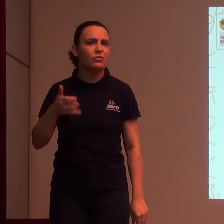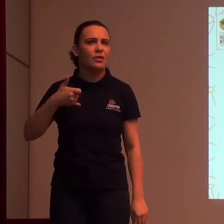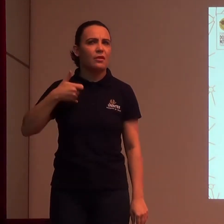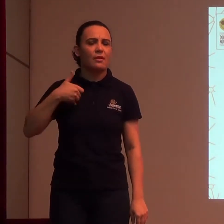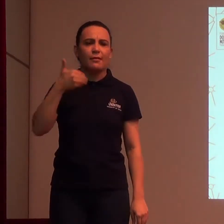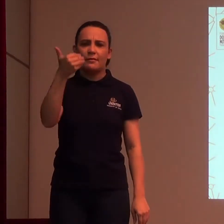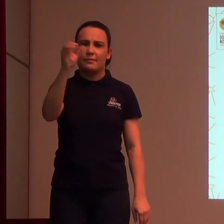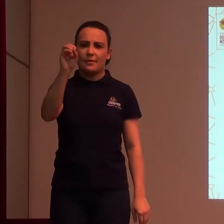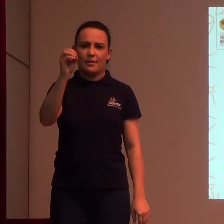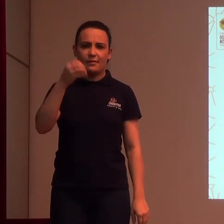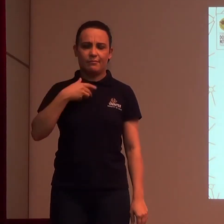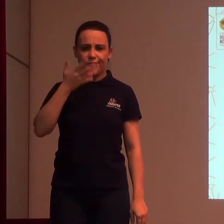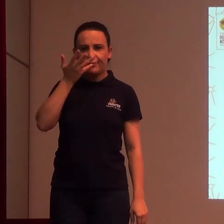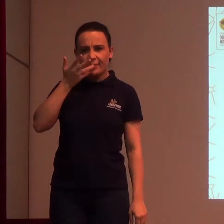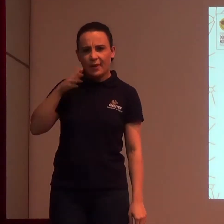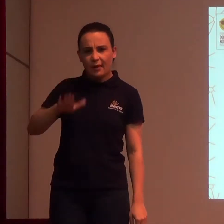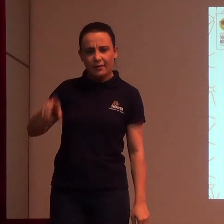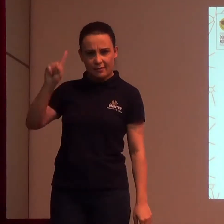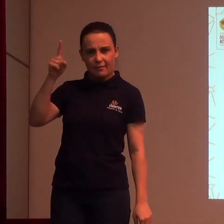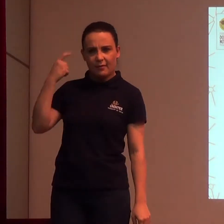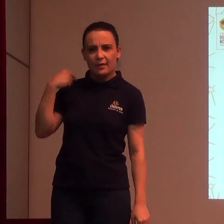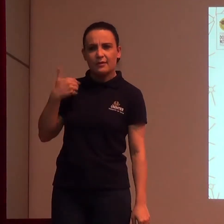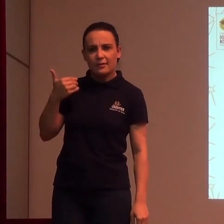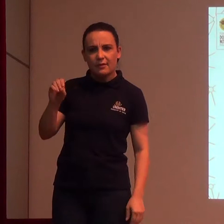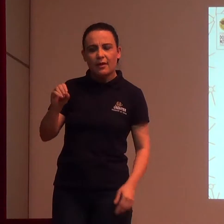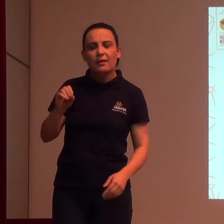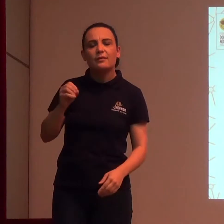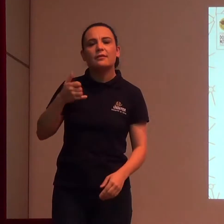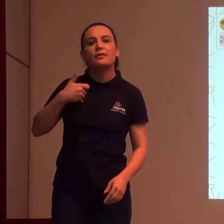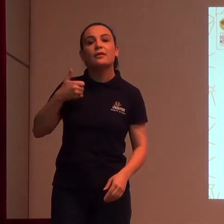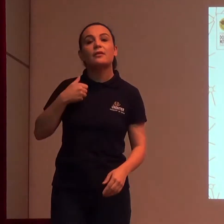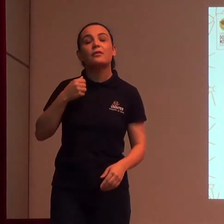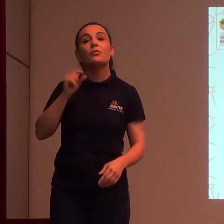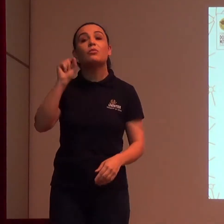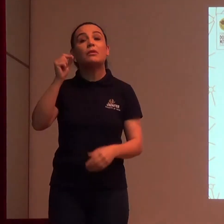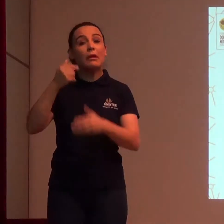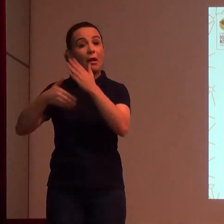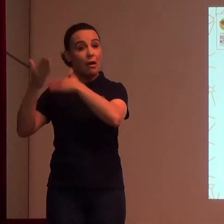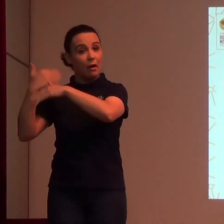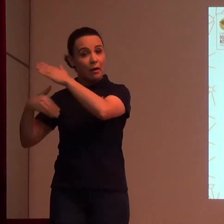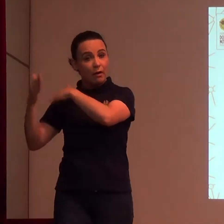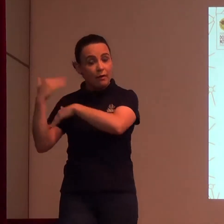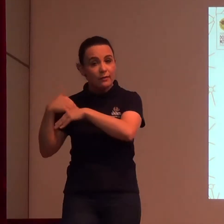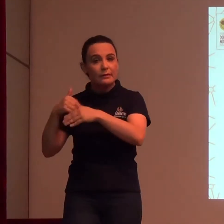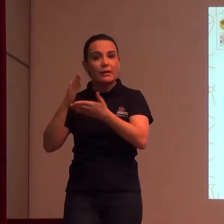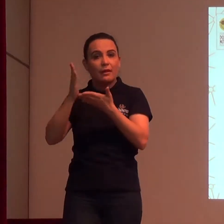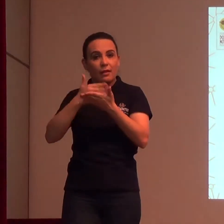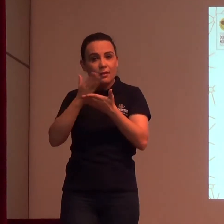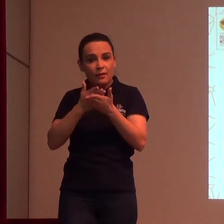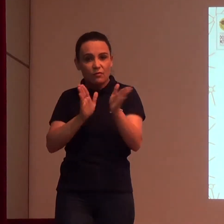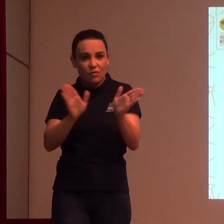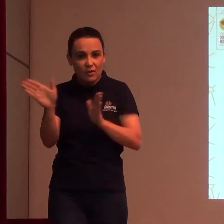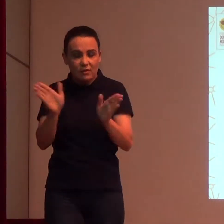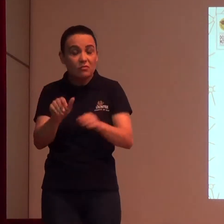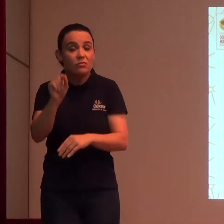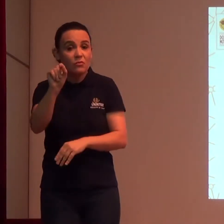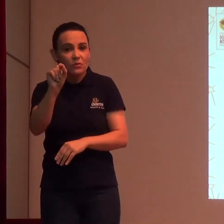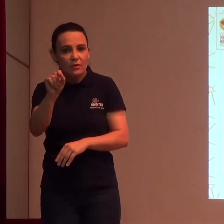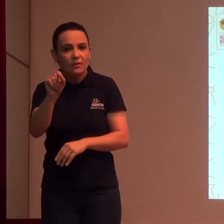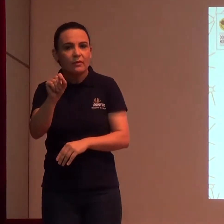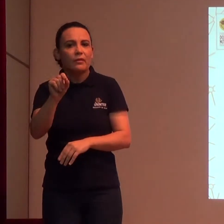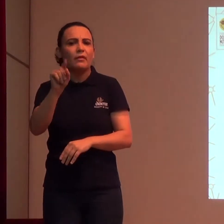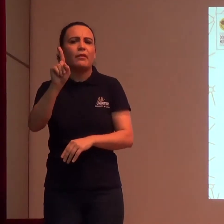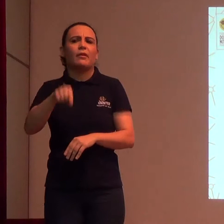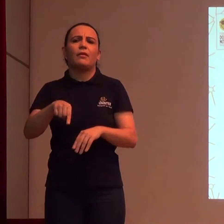10 anos de idade, a única forma de livro acessível falado que existia era uma